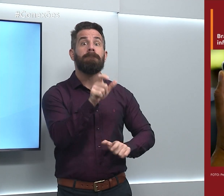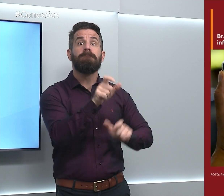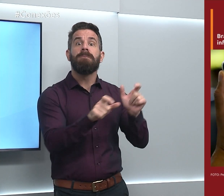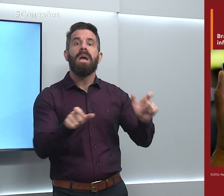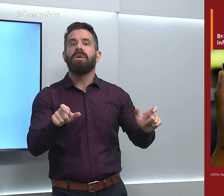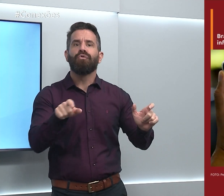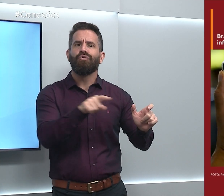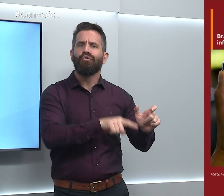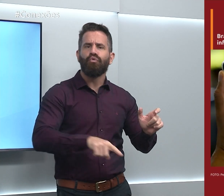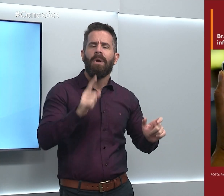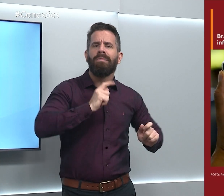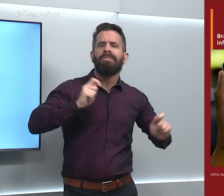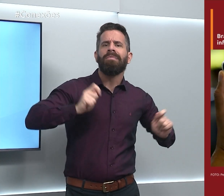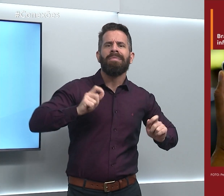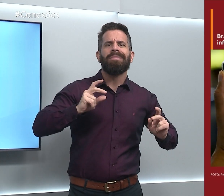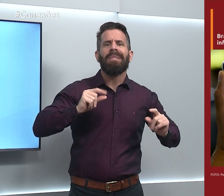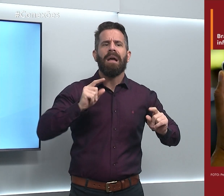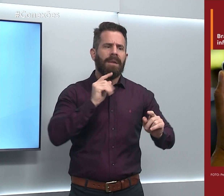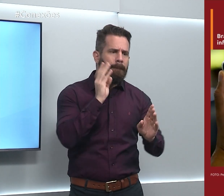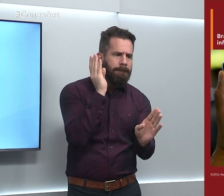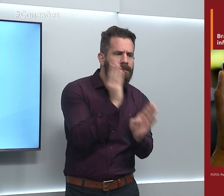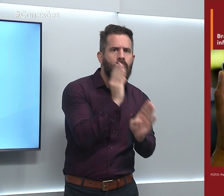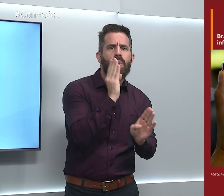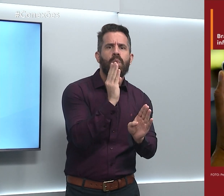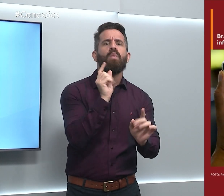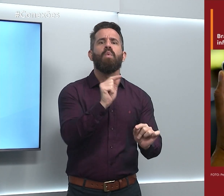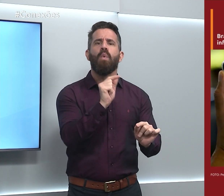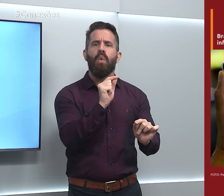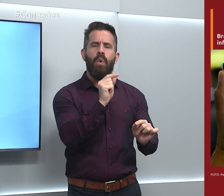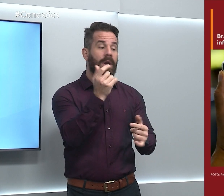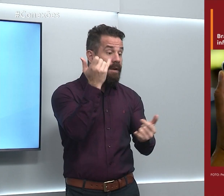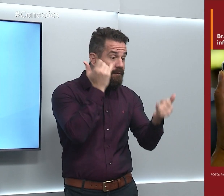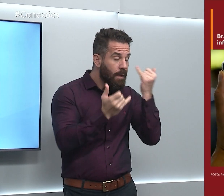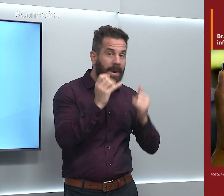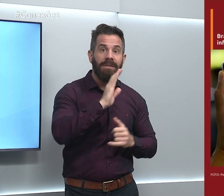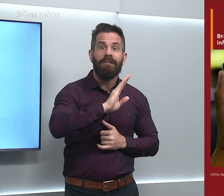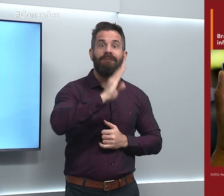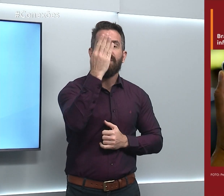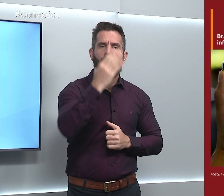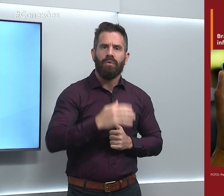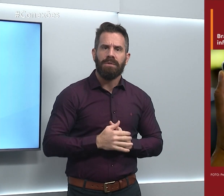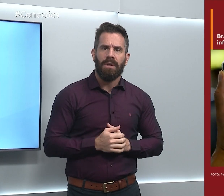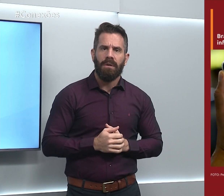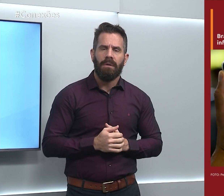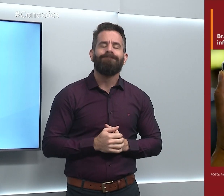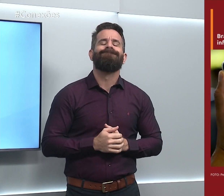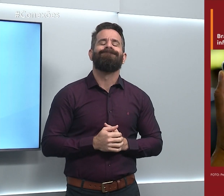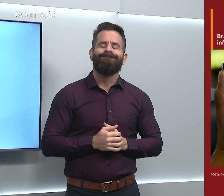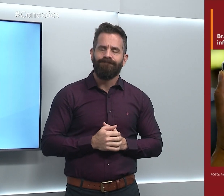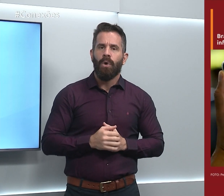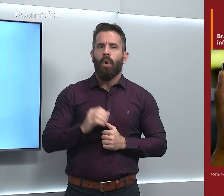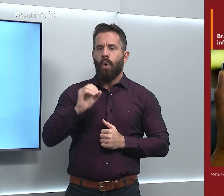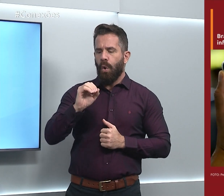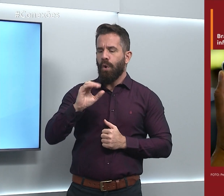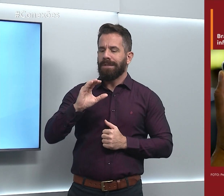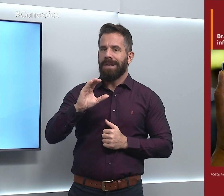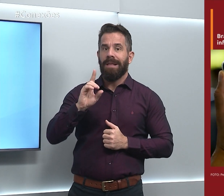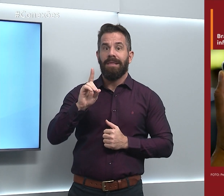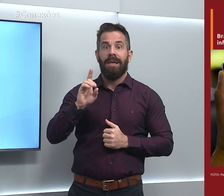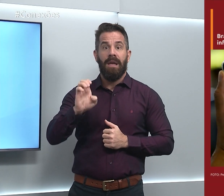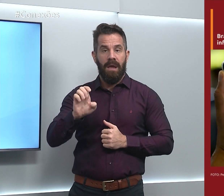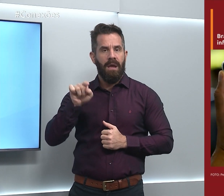em identificarem informações falsas. Esse estudo foi realizado pela OCDE, que é a Organização para a Cooperação e